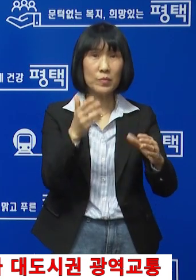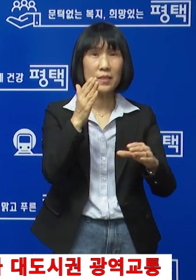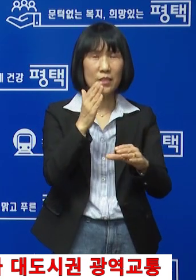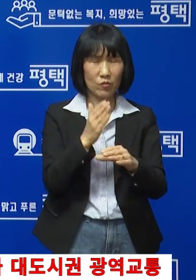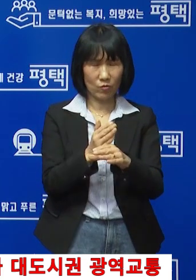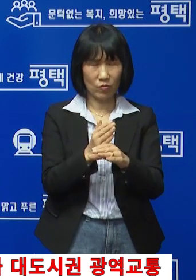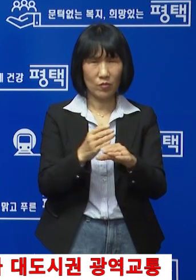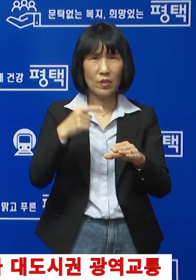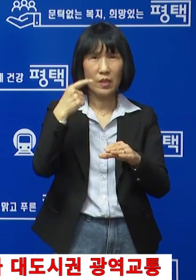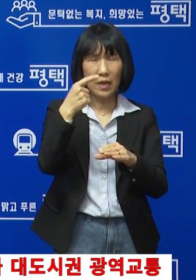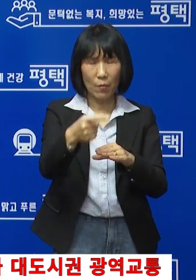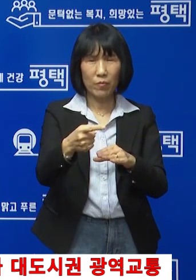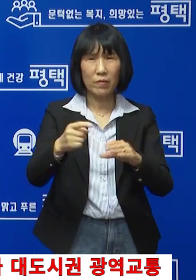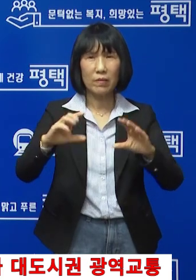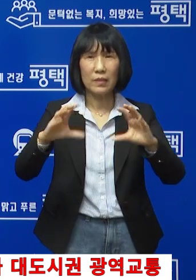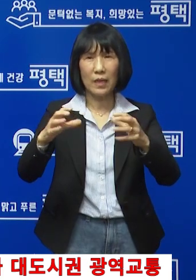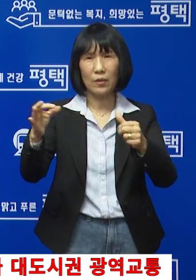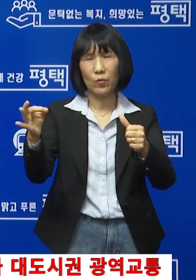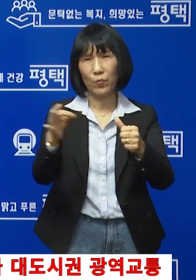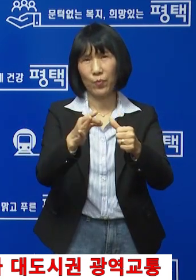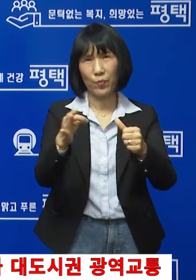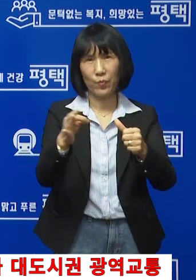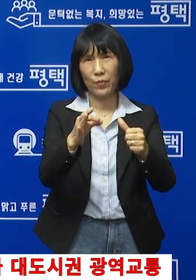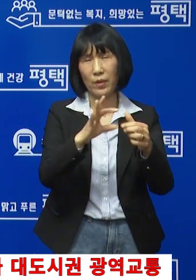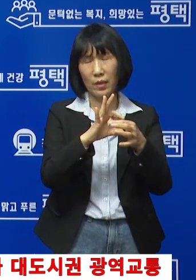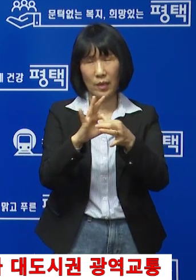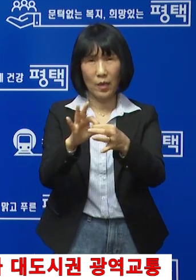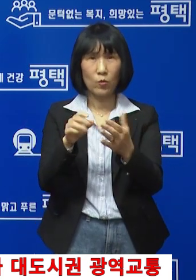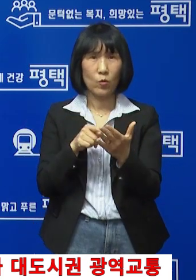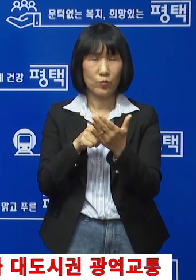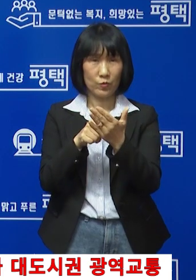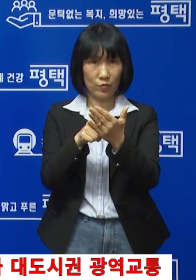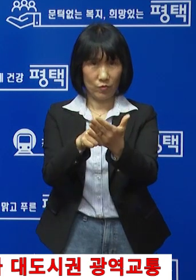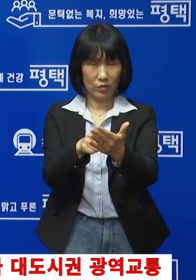나중에 국비 지원이라든지 그런 것들도 같이 병행될 추진될 거라고 예상합니다.